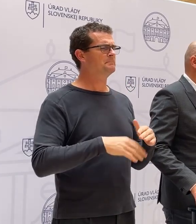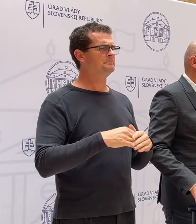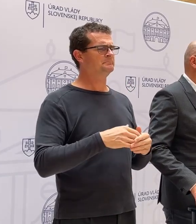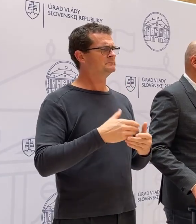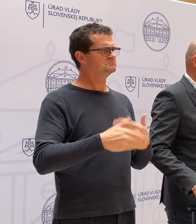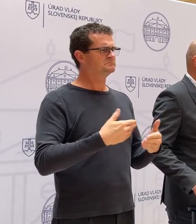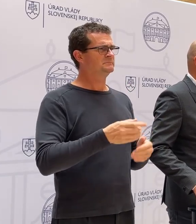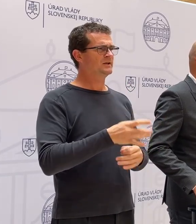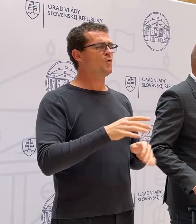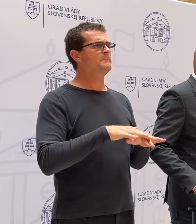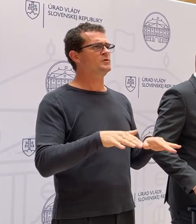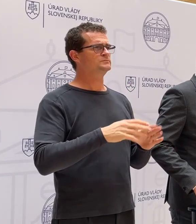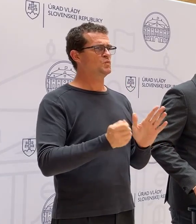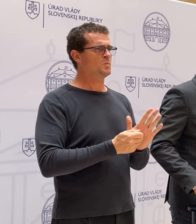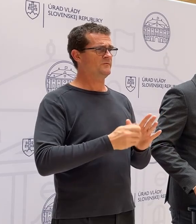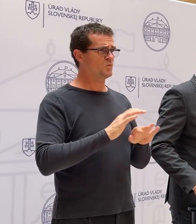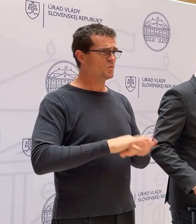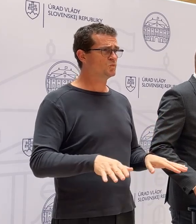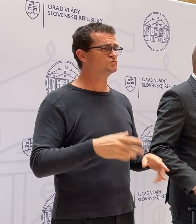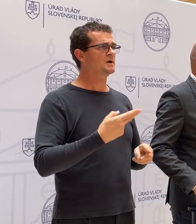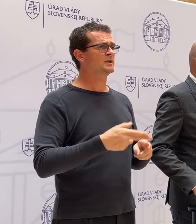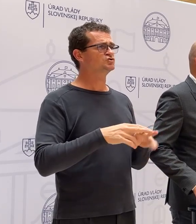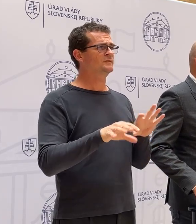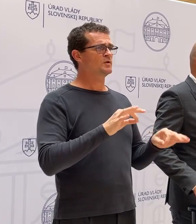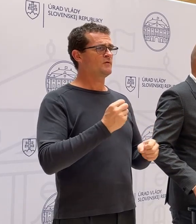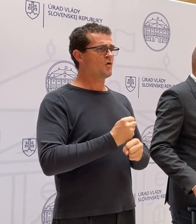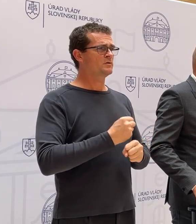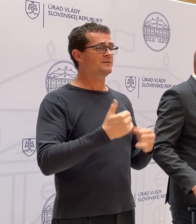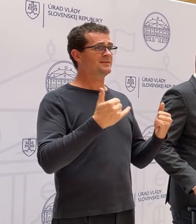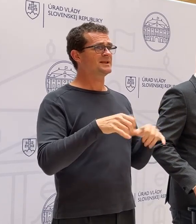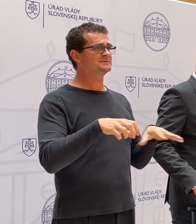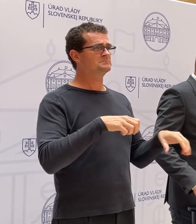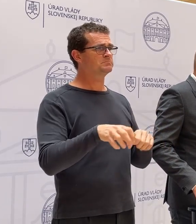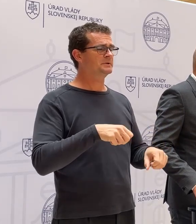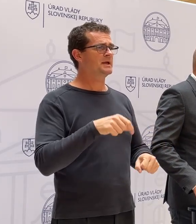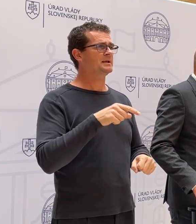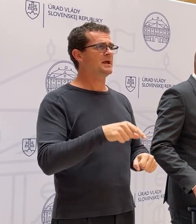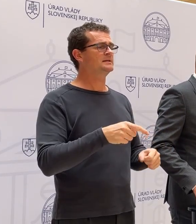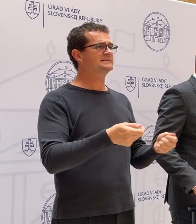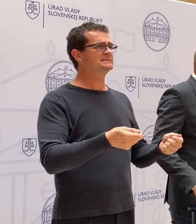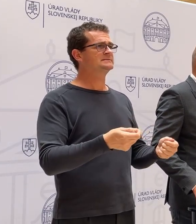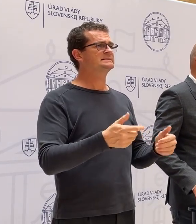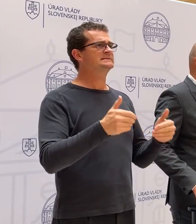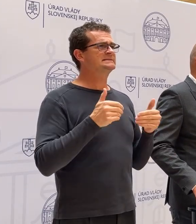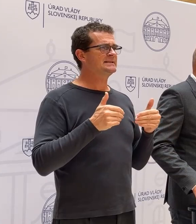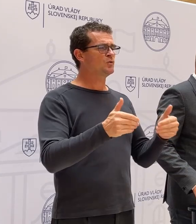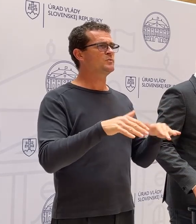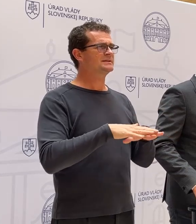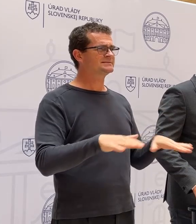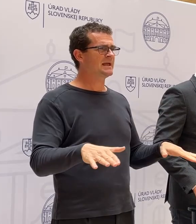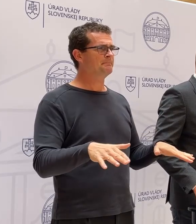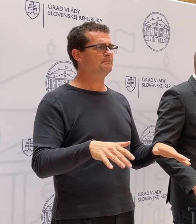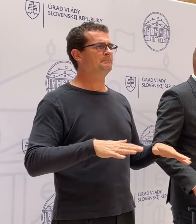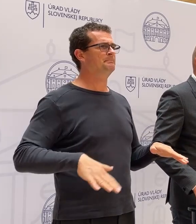rýchlosťou teraz. Pozemky sú vykúpené, rieši sa výberové konanie, ide sa zbierať, teda musí sa stiahnuť ornica, musí sa vyrovnať